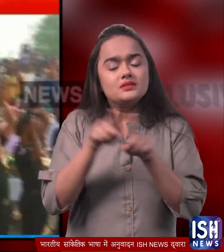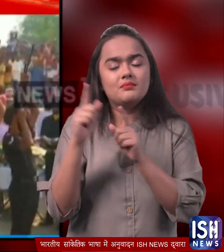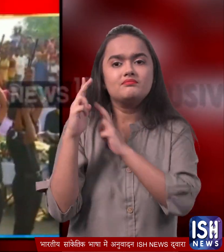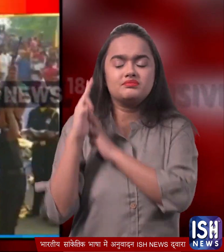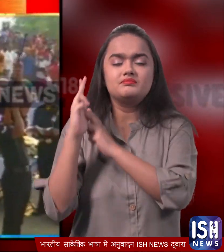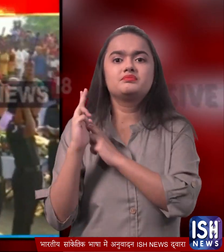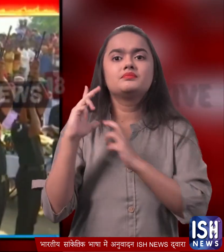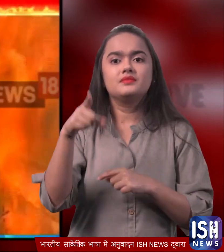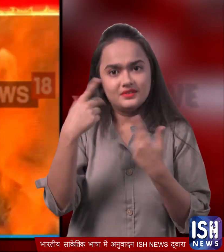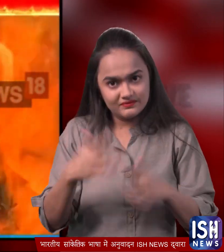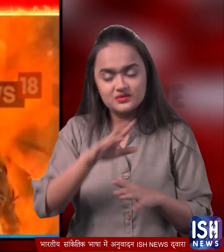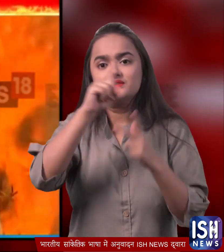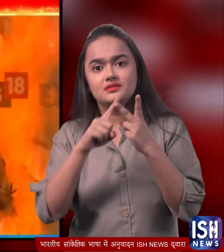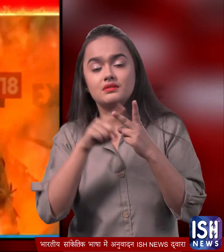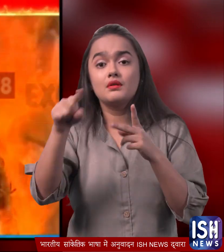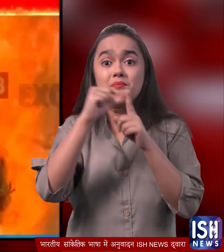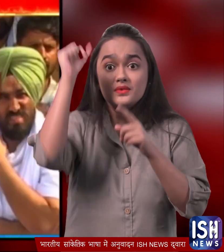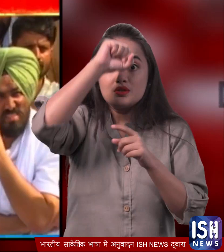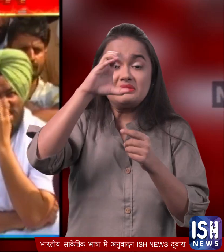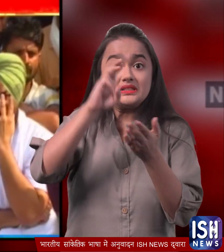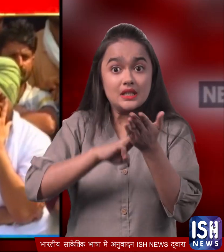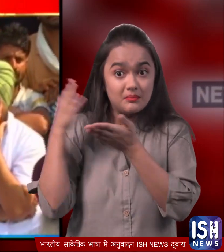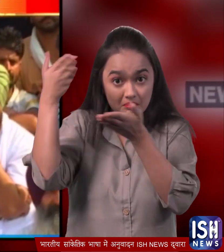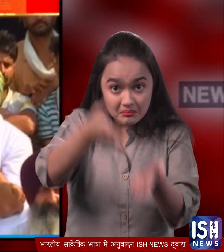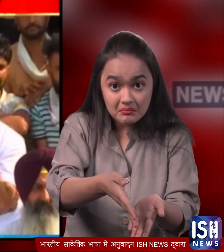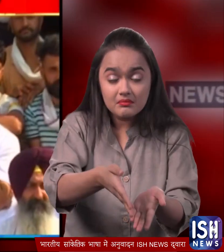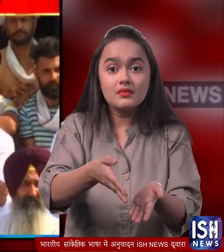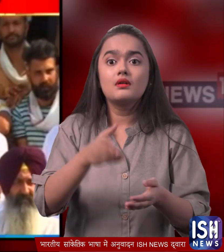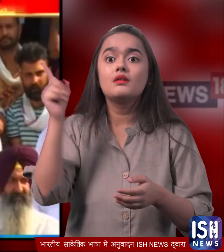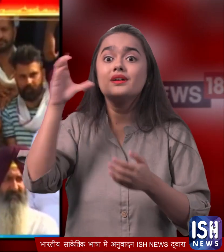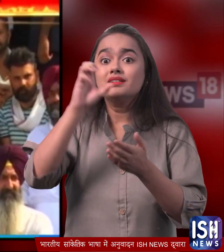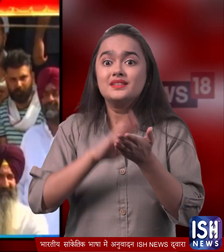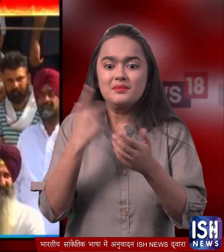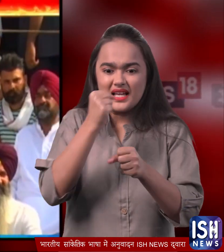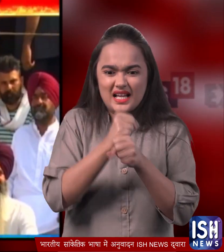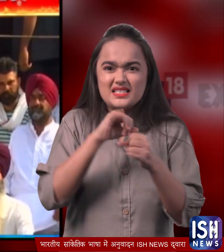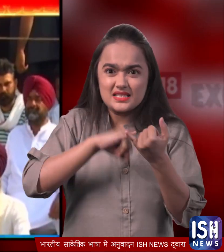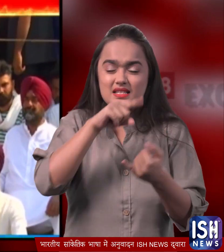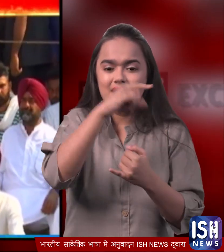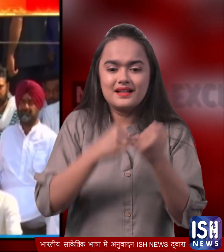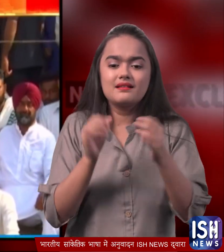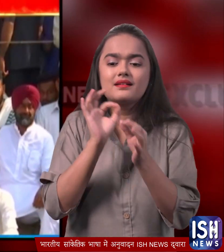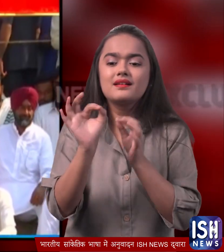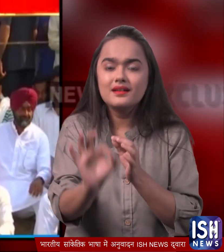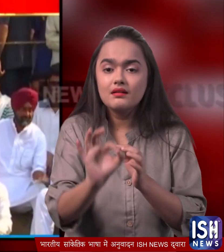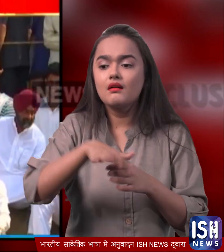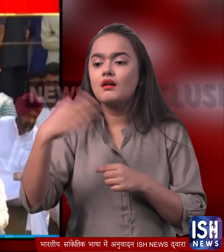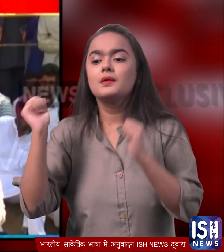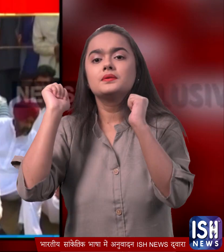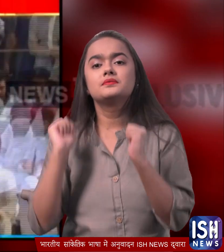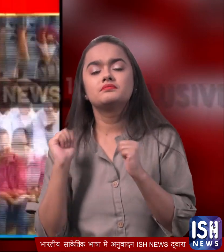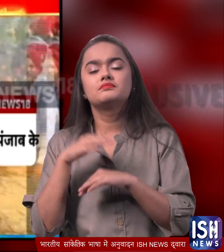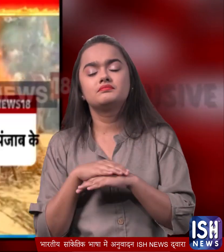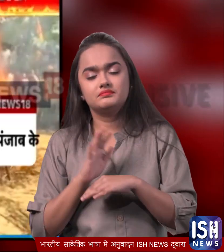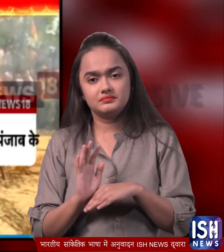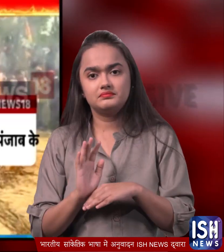ऑफ ऑनर दिया गया। इस मौके पर वहां पंजाब के मुख्यमंत्री चरणजीत सिंह चन्नी भी पहुंचे, जो गज्जन सिंह के अंतिम संस्कार के समय एक तरफ